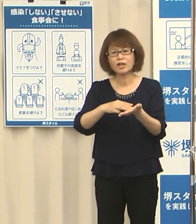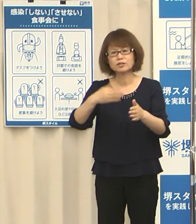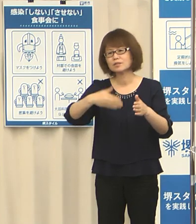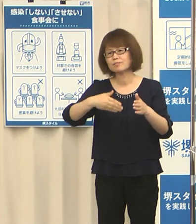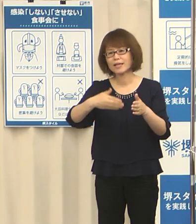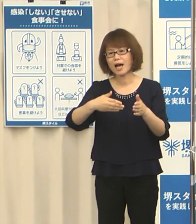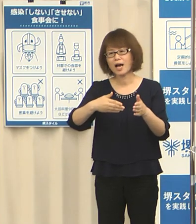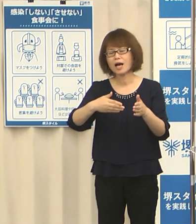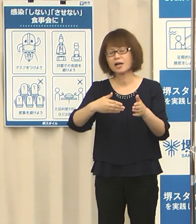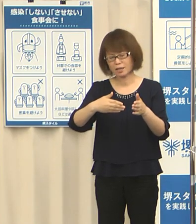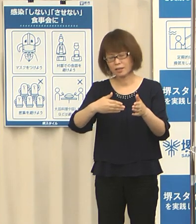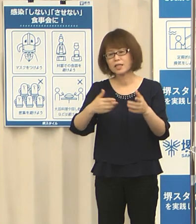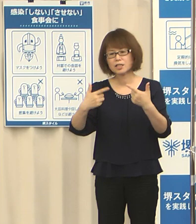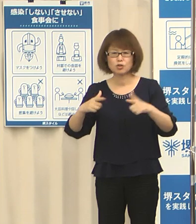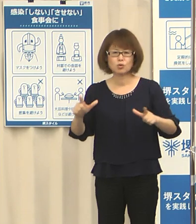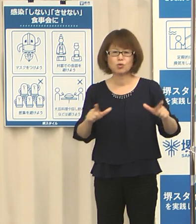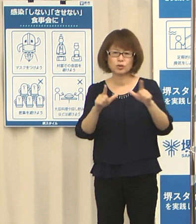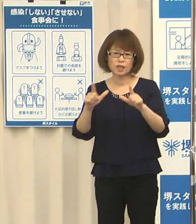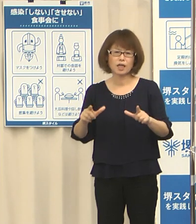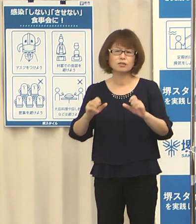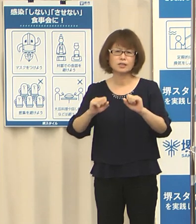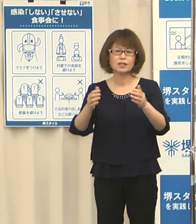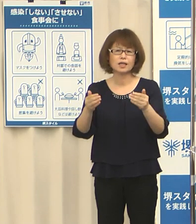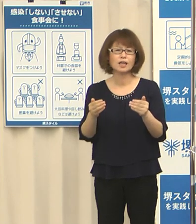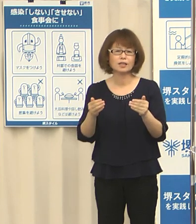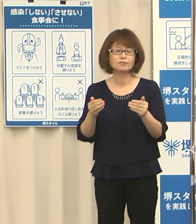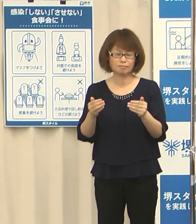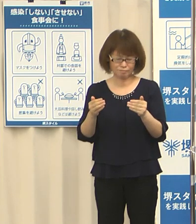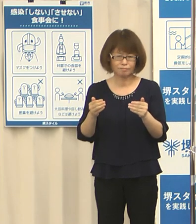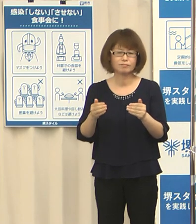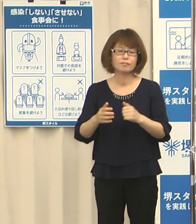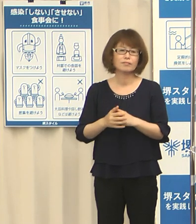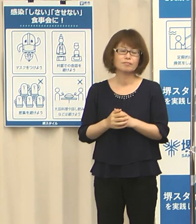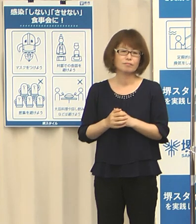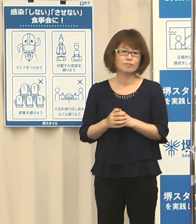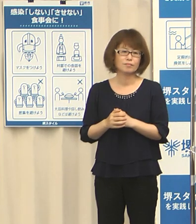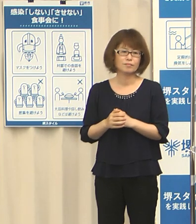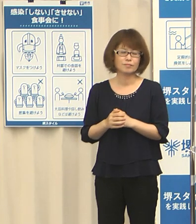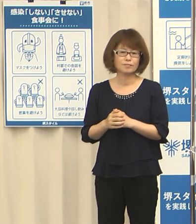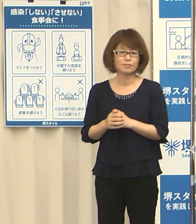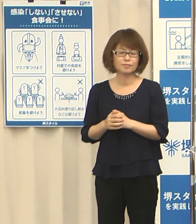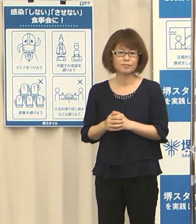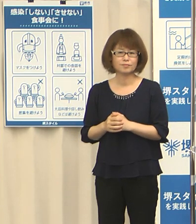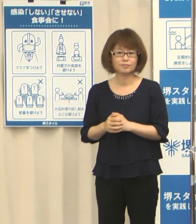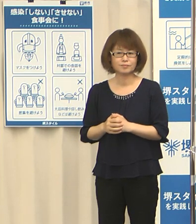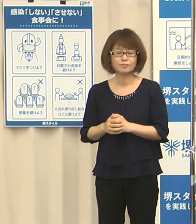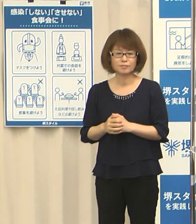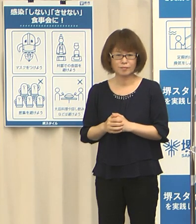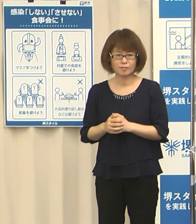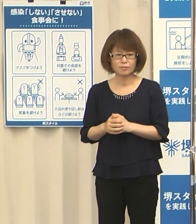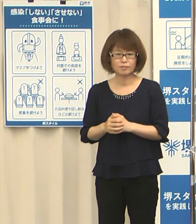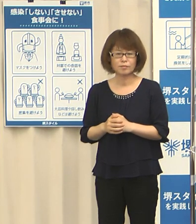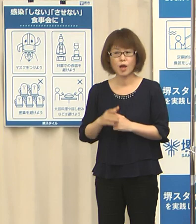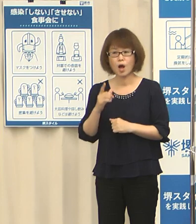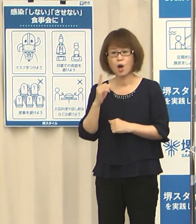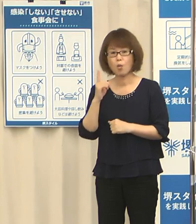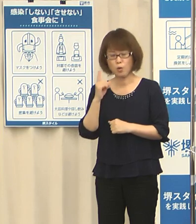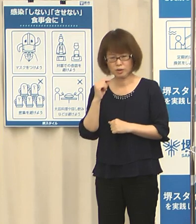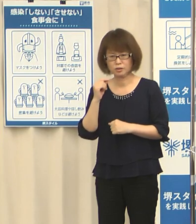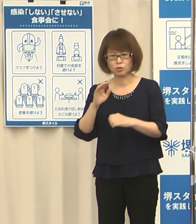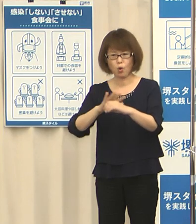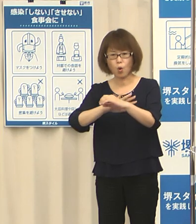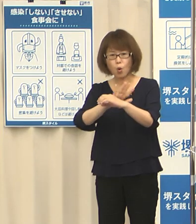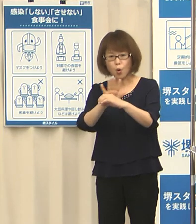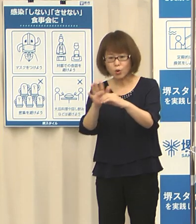ですね、日常生活を送っていただく、ニューノーマルという言葉もあります。そしておそらくもしコロナがです